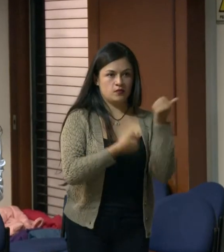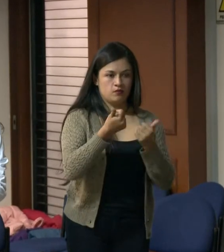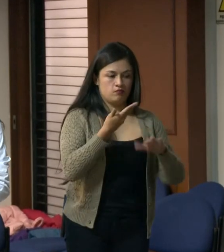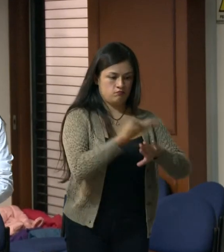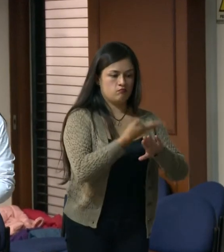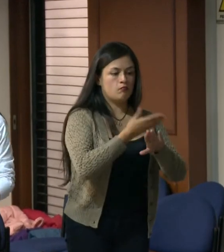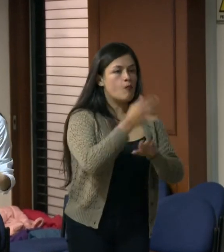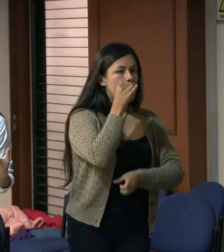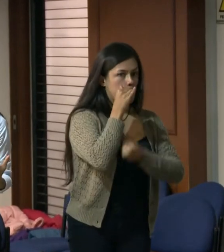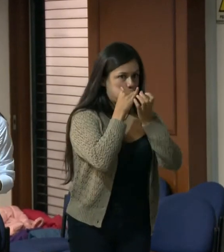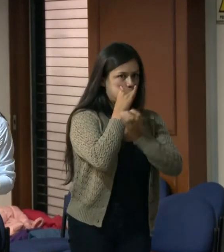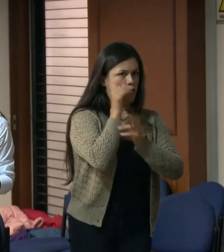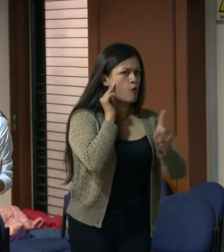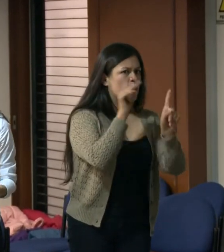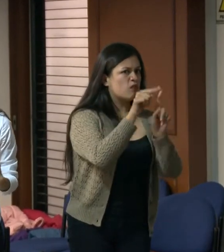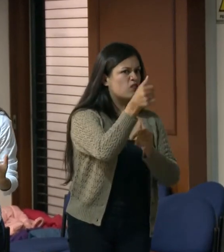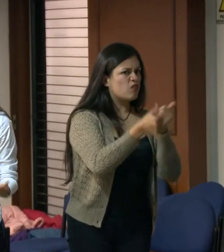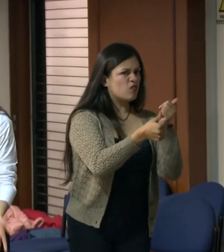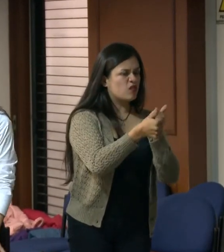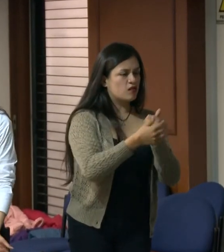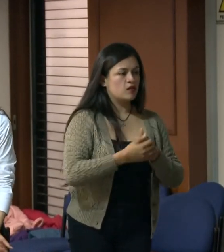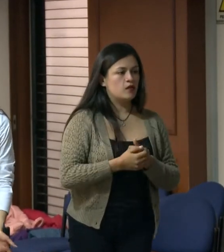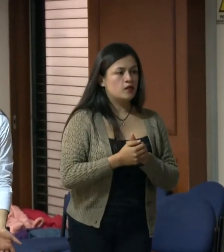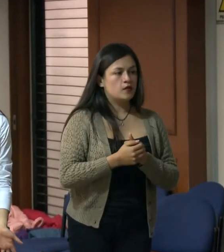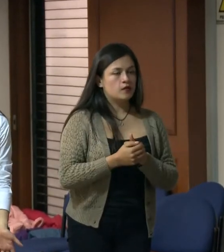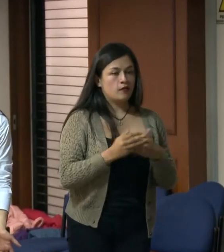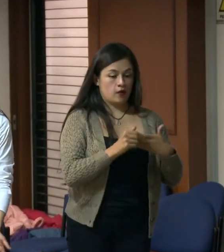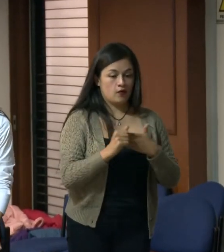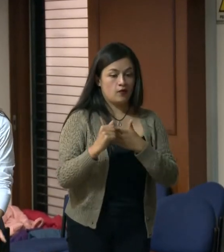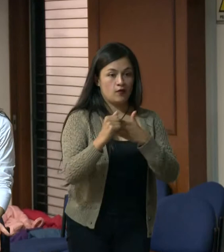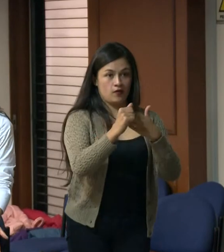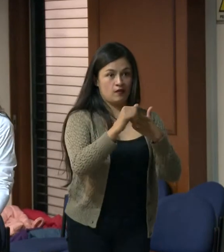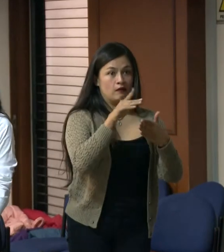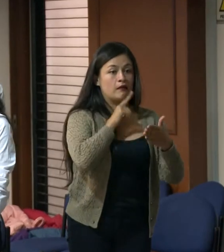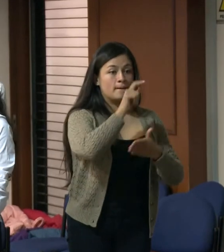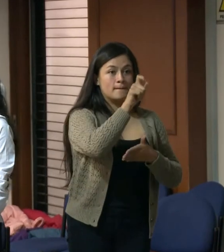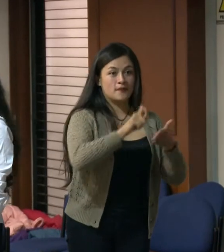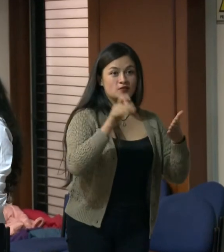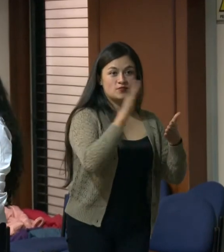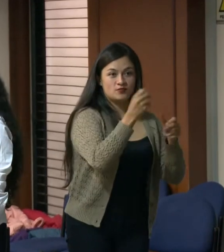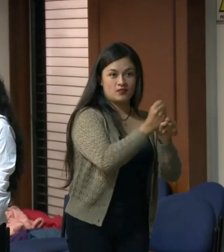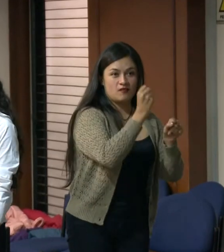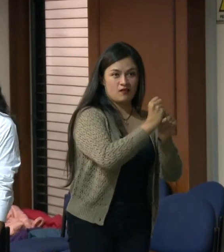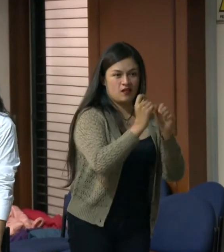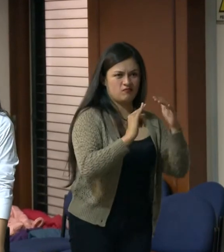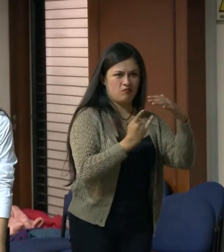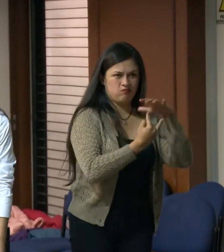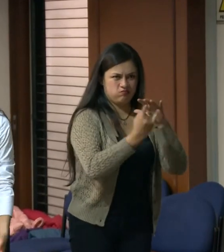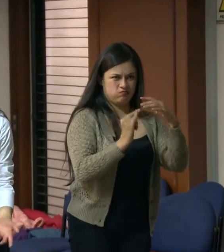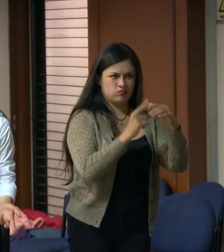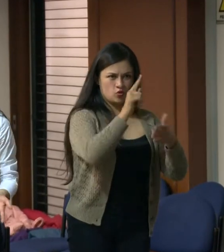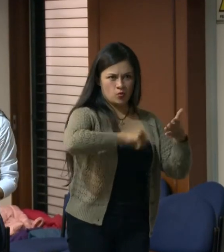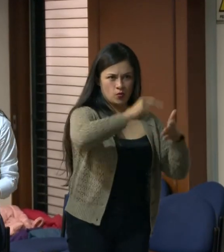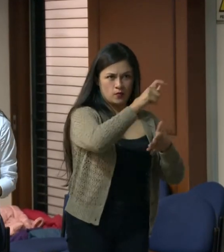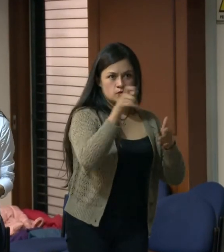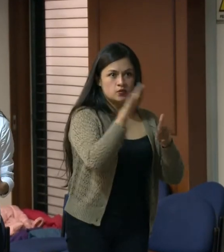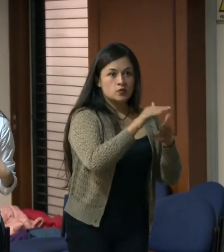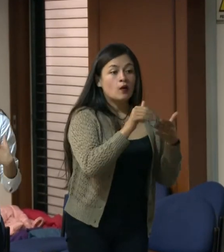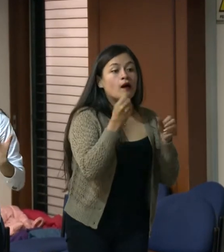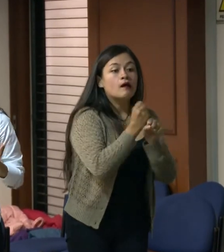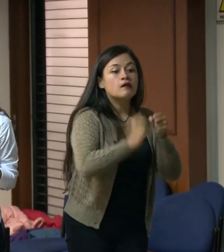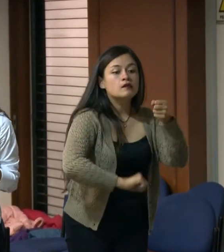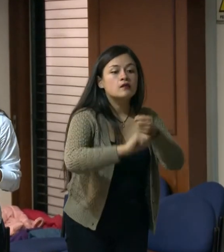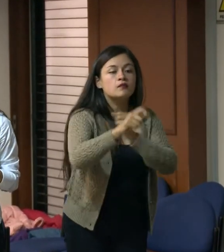propuesta pedagógica con el objetivo de, ¿qué? De orientar a los contratistas en relación a la comunicación y a la interacción con las personas con